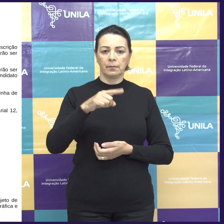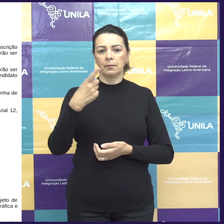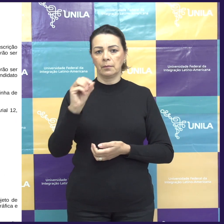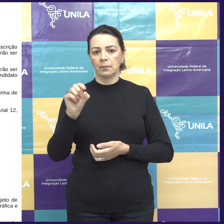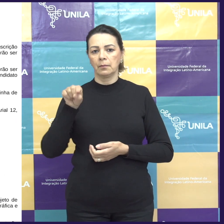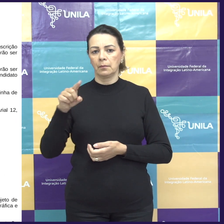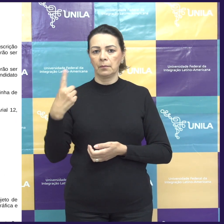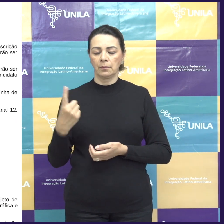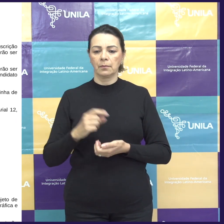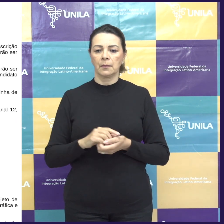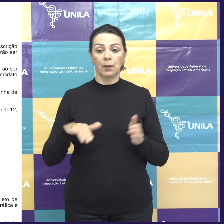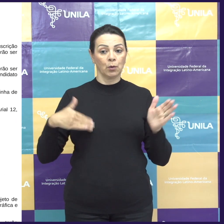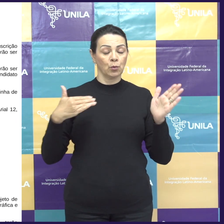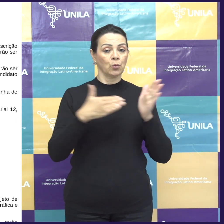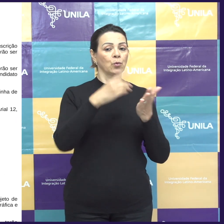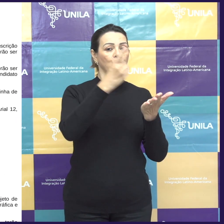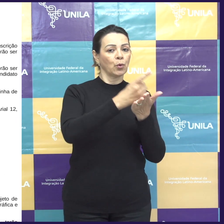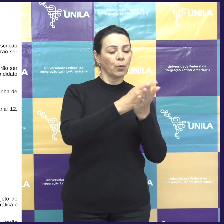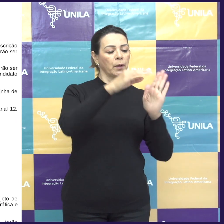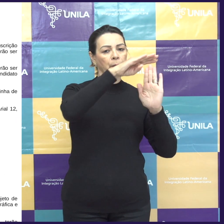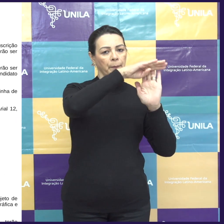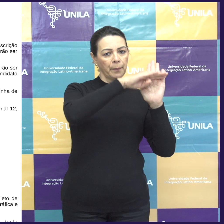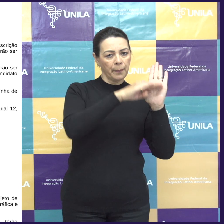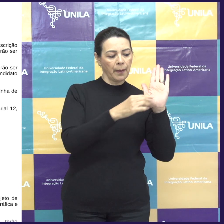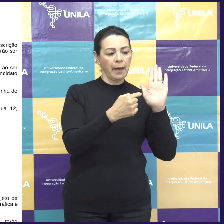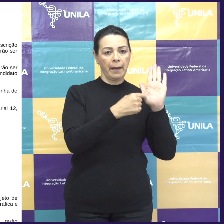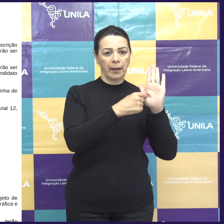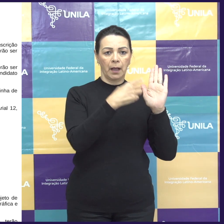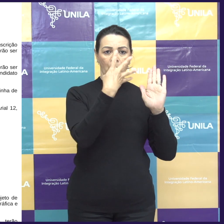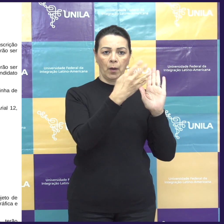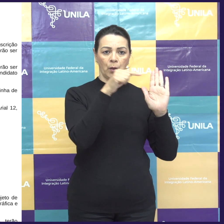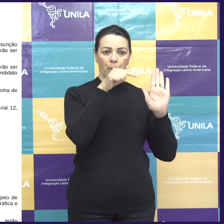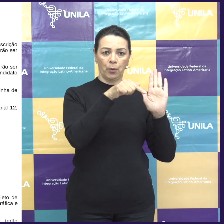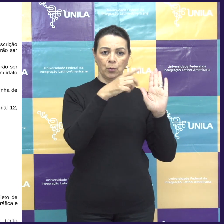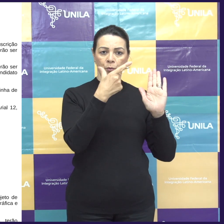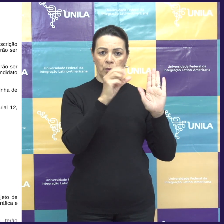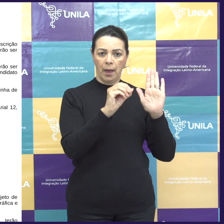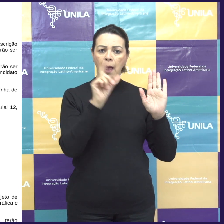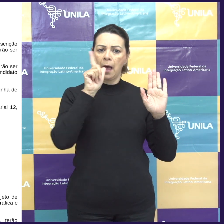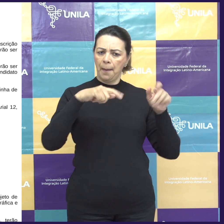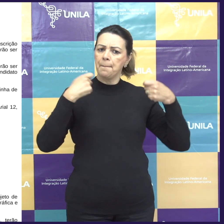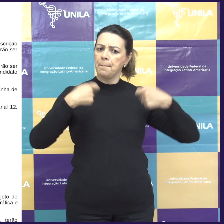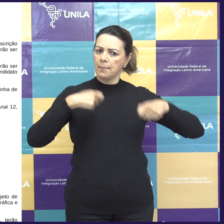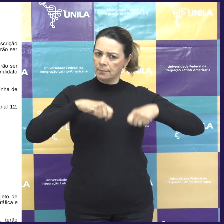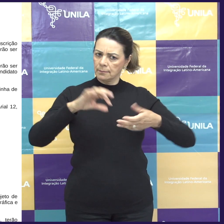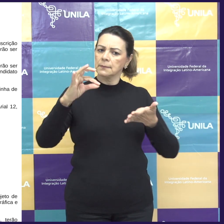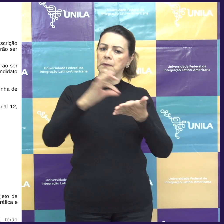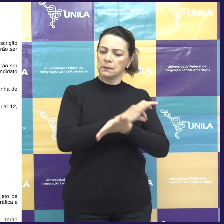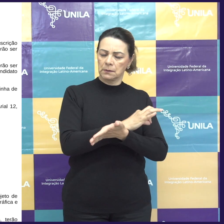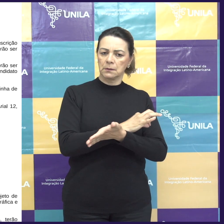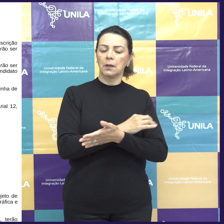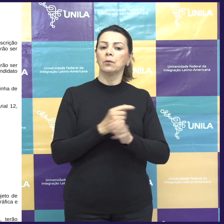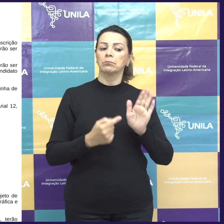4.10.1. Todos os documentos elencados no item 4.10 são necessários para a inscrição e podem